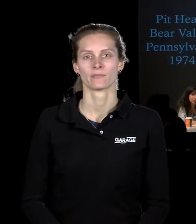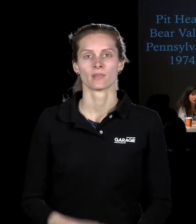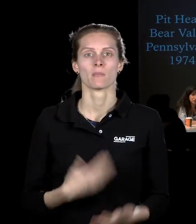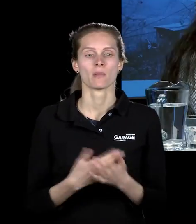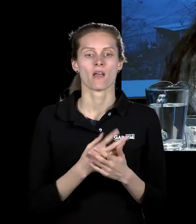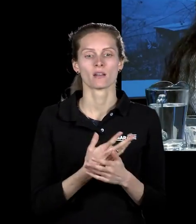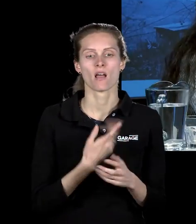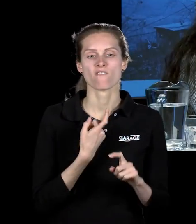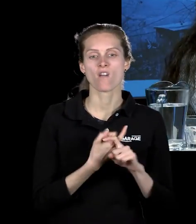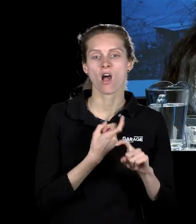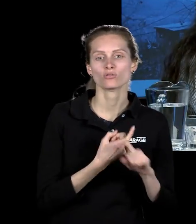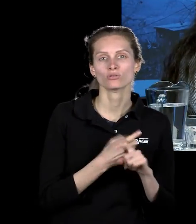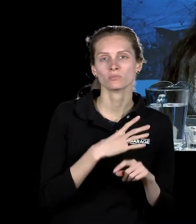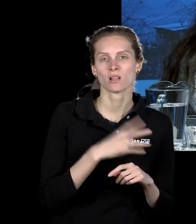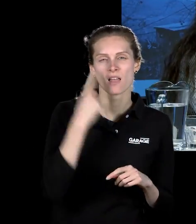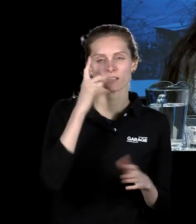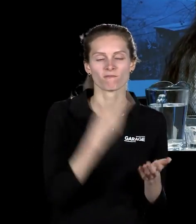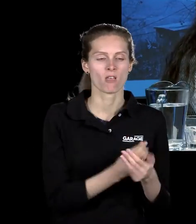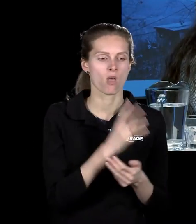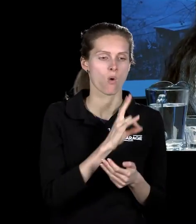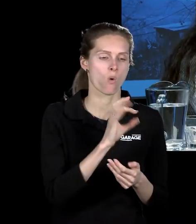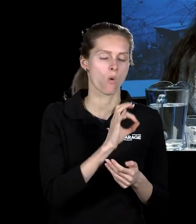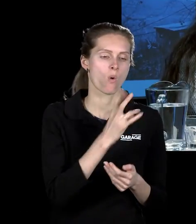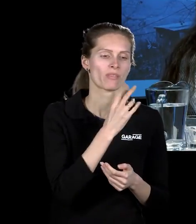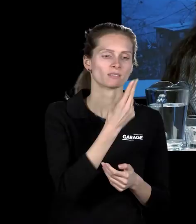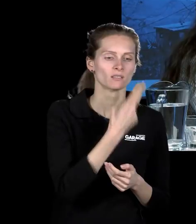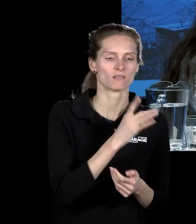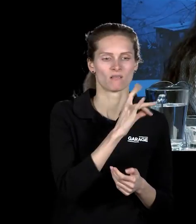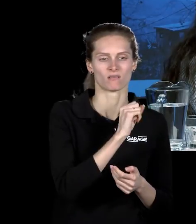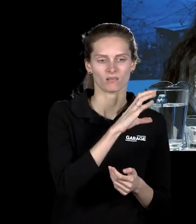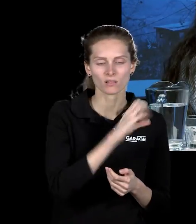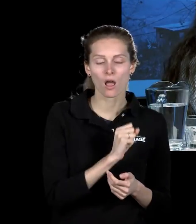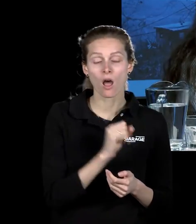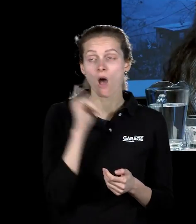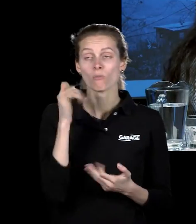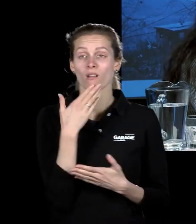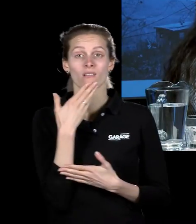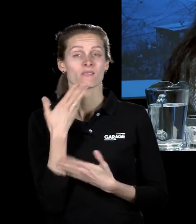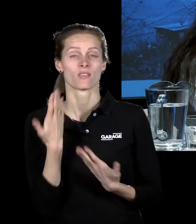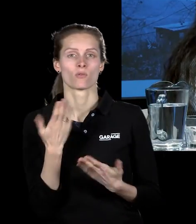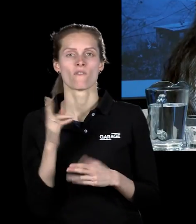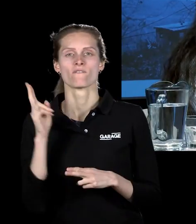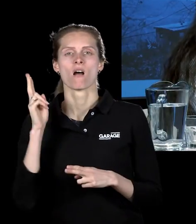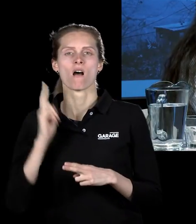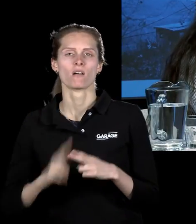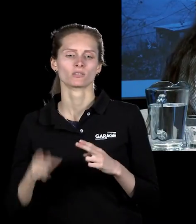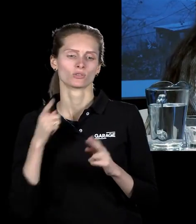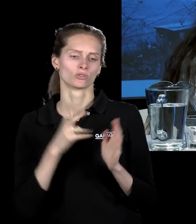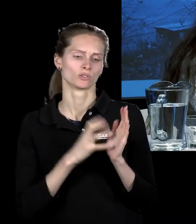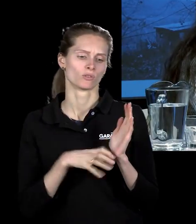фашизме, национальности, расы и так далее. И в конце 50-х-60-х годах, в